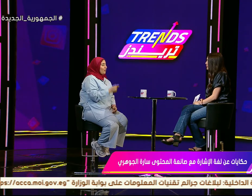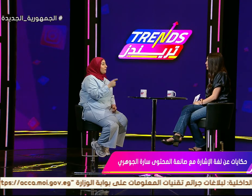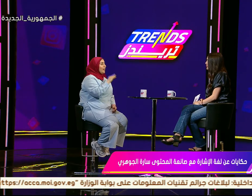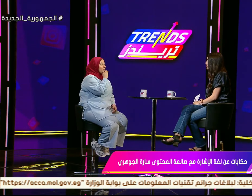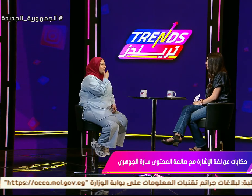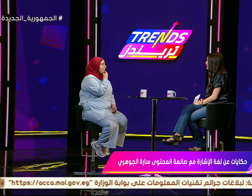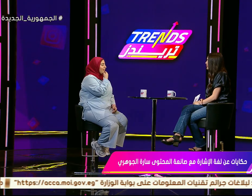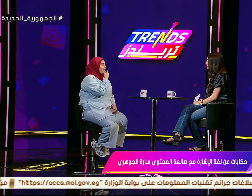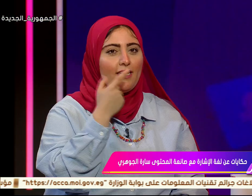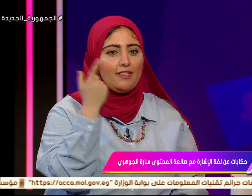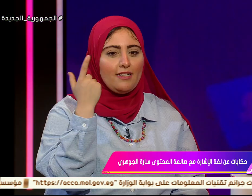الحمد لله